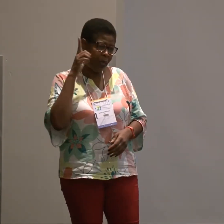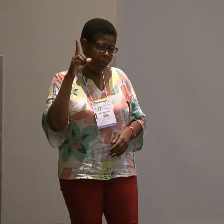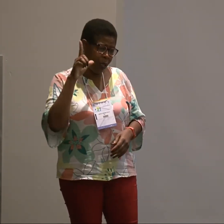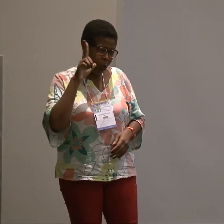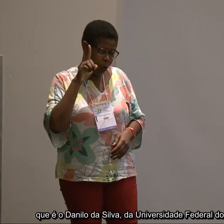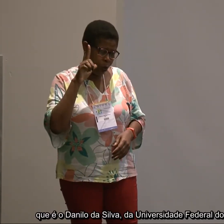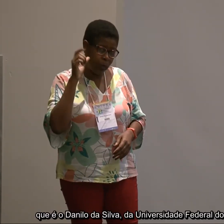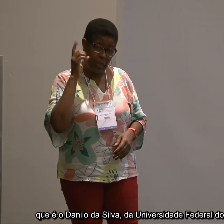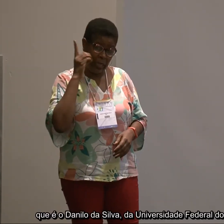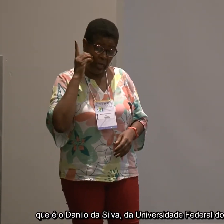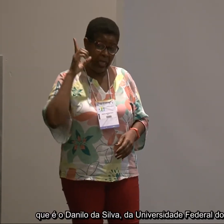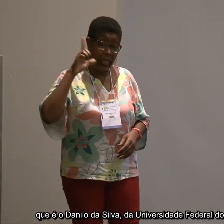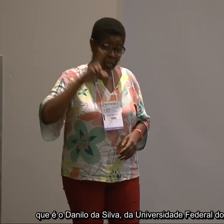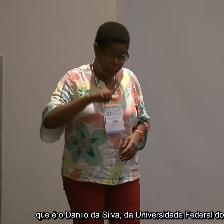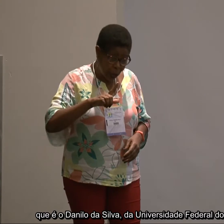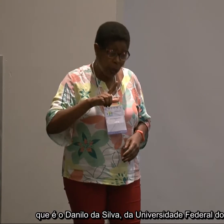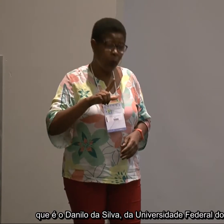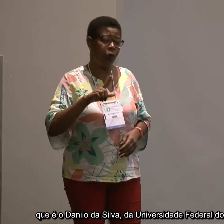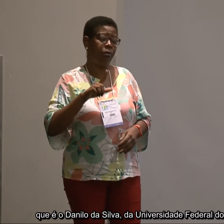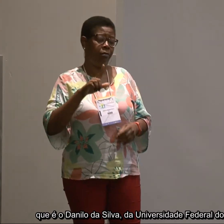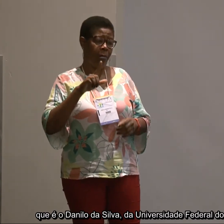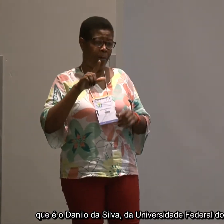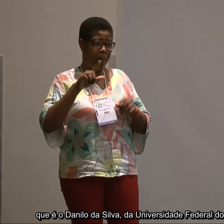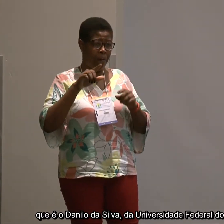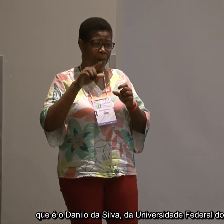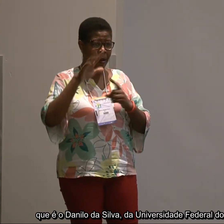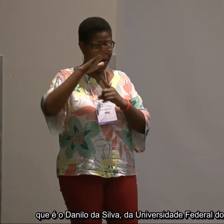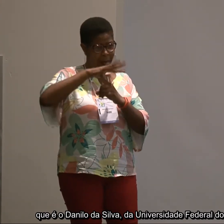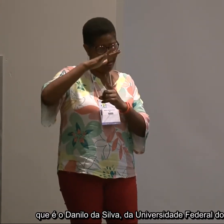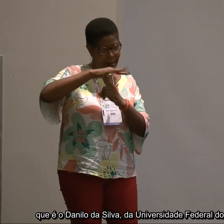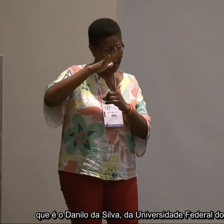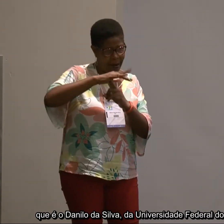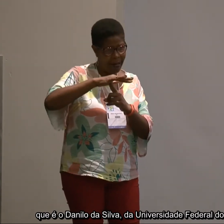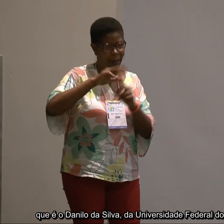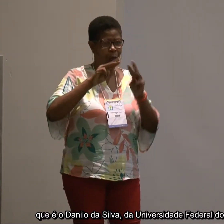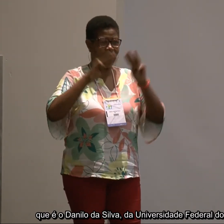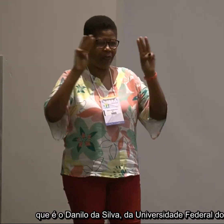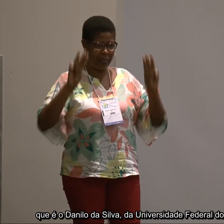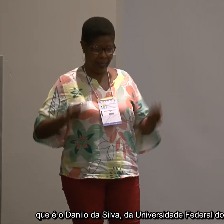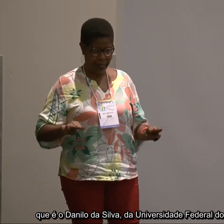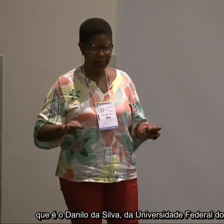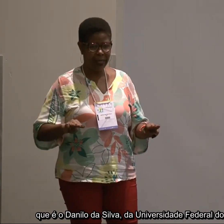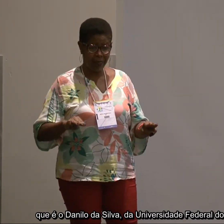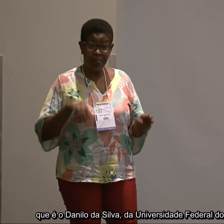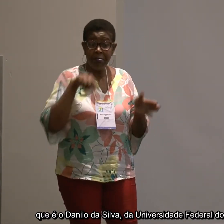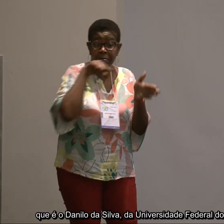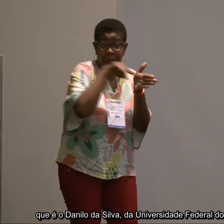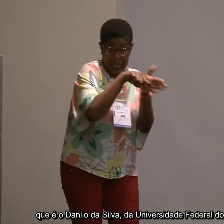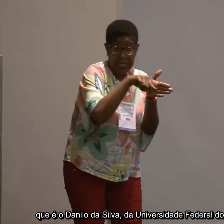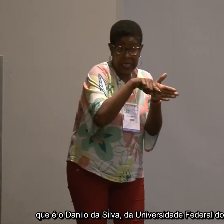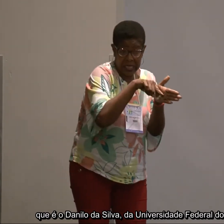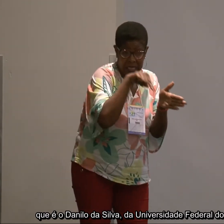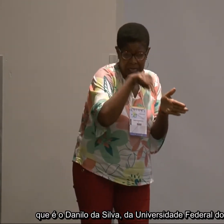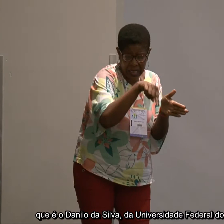que é o Danilo da Silva da Universidade Federal do Paraná